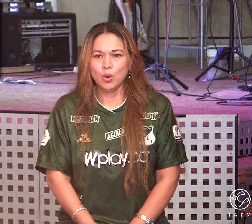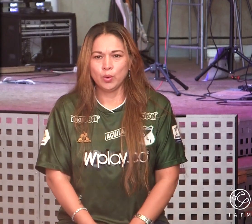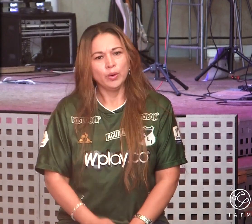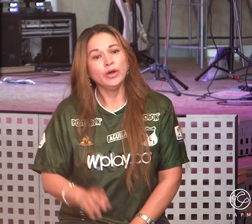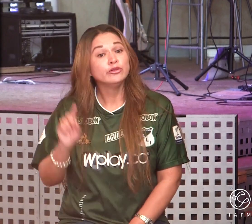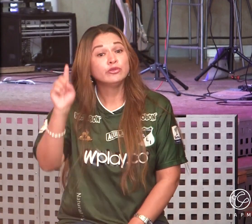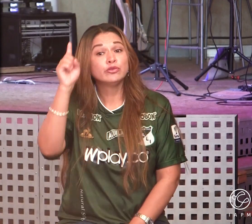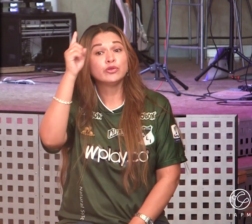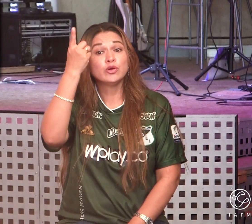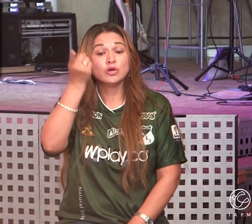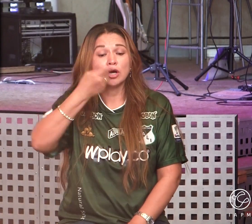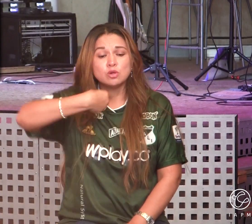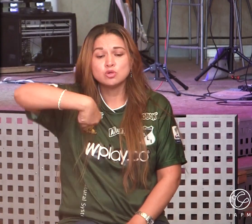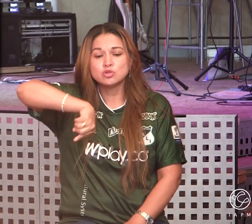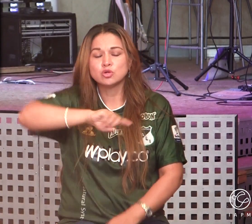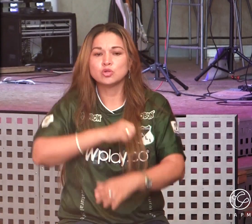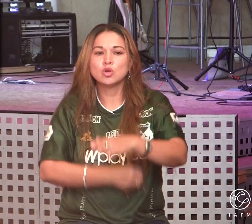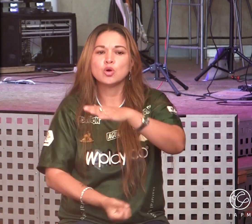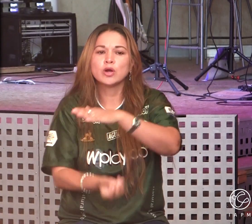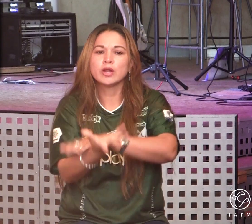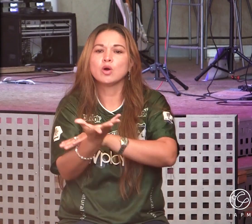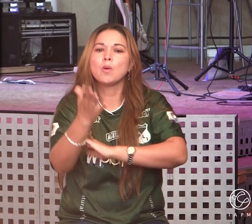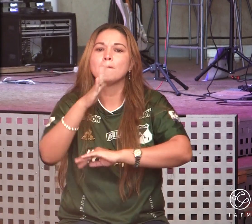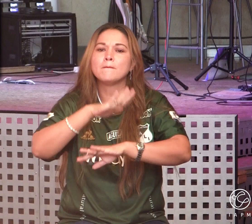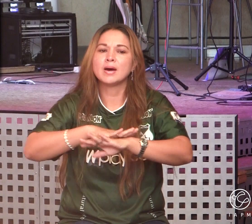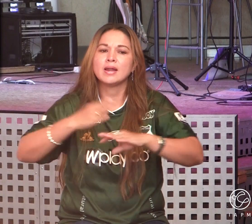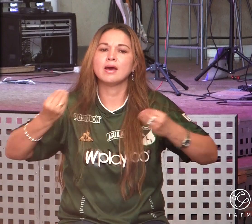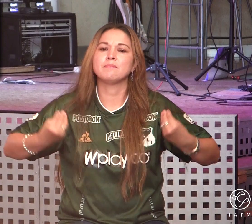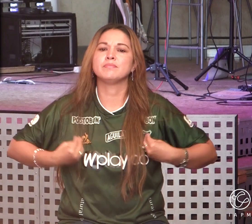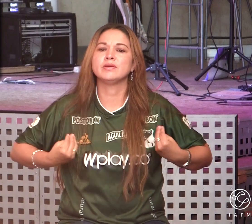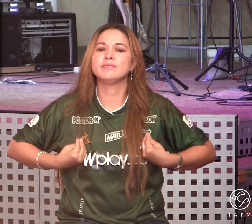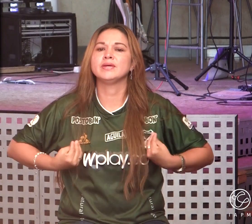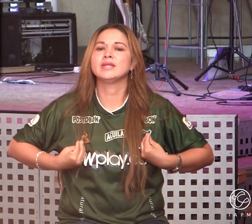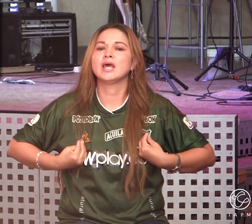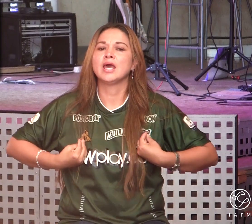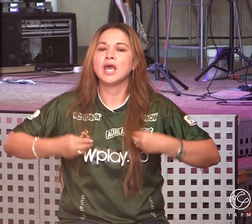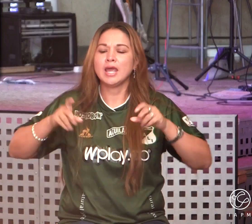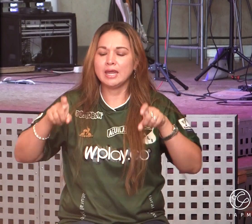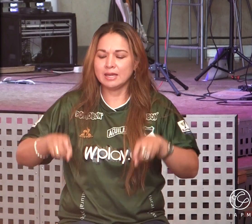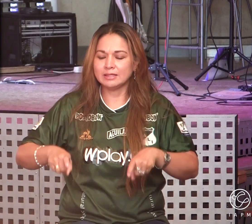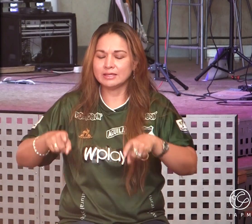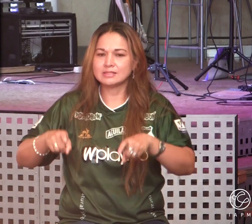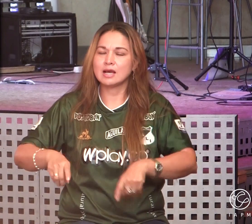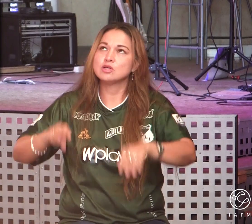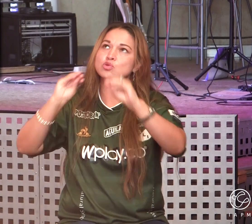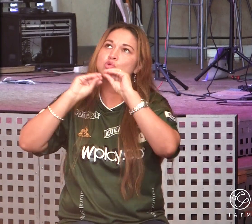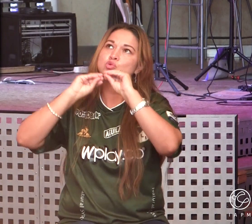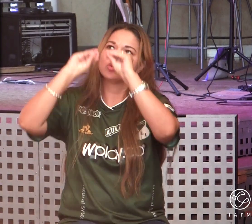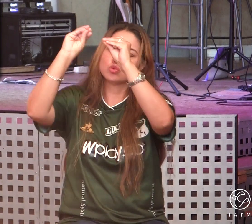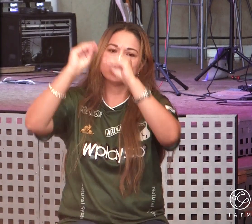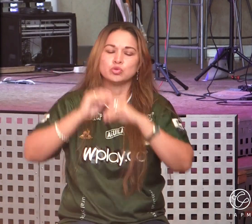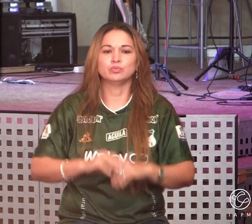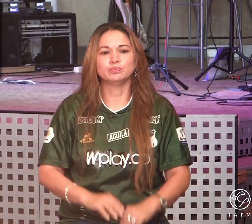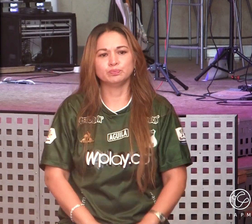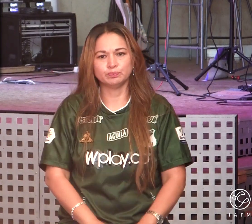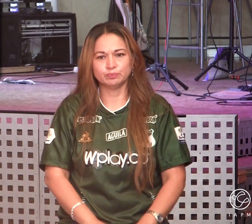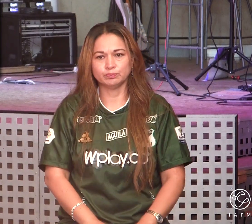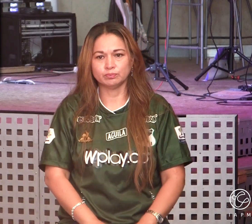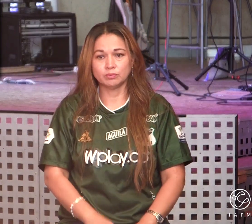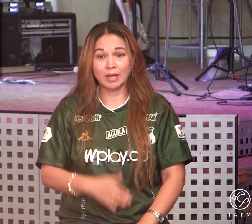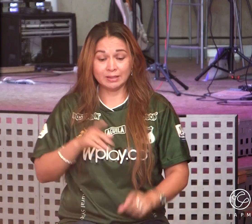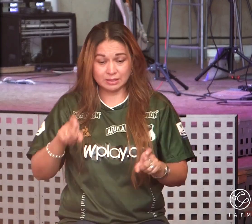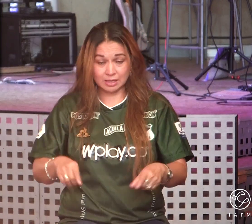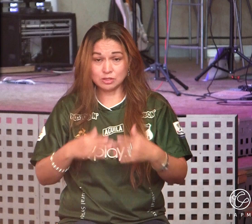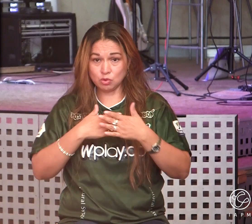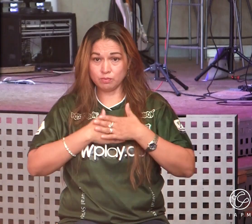Dios nos creó para vivir en su descanso. Cualquier cosa que el descanso de Dios signifique.